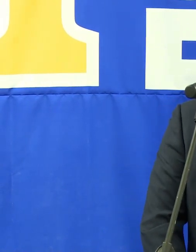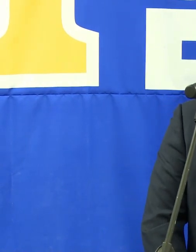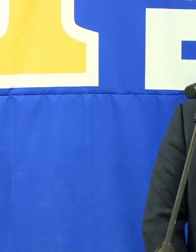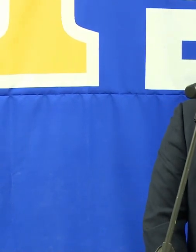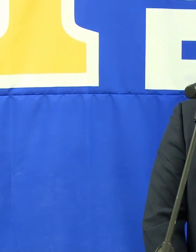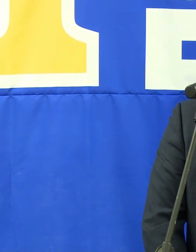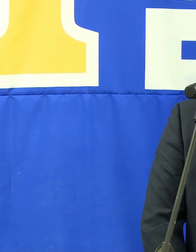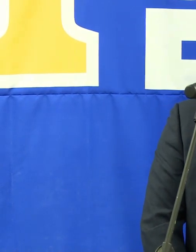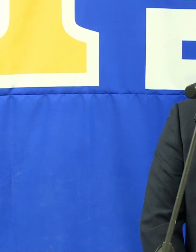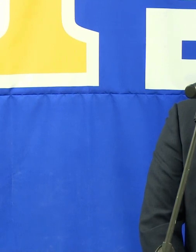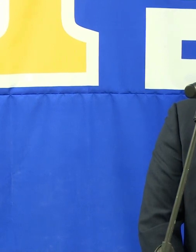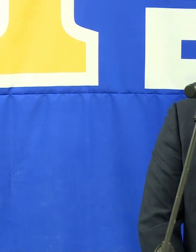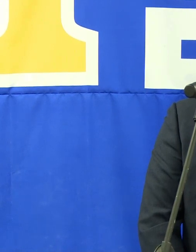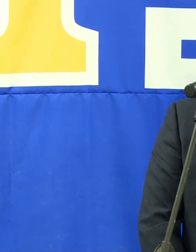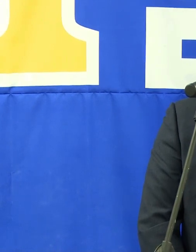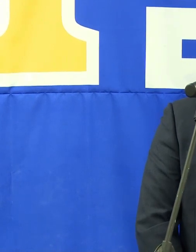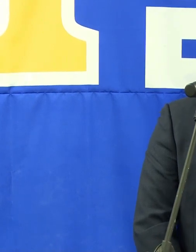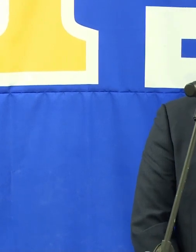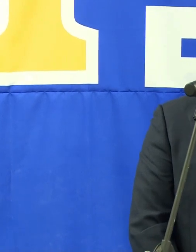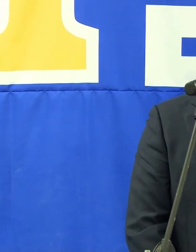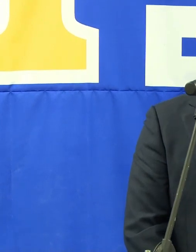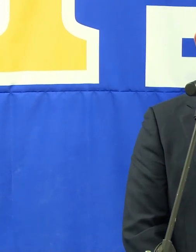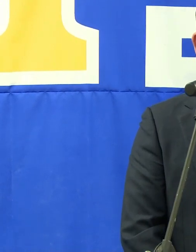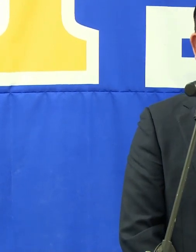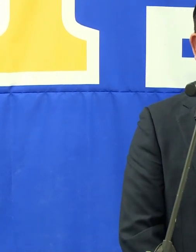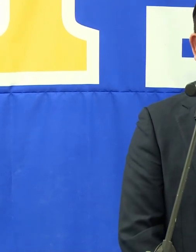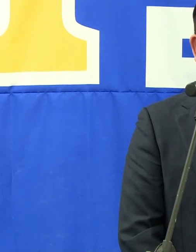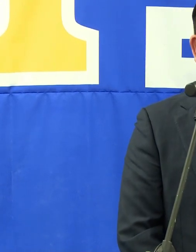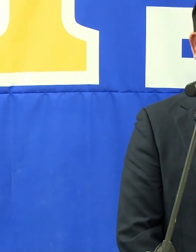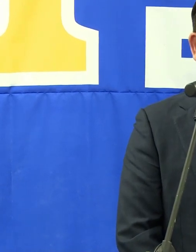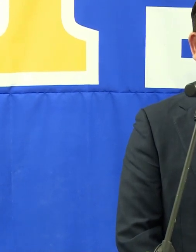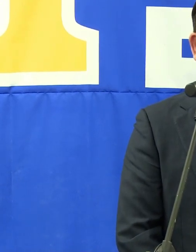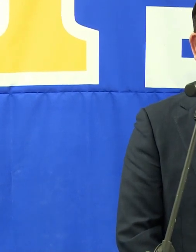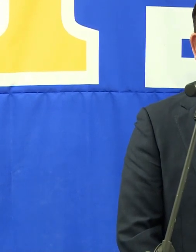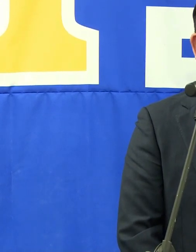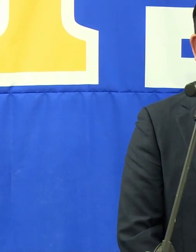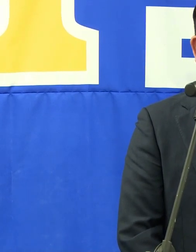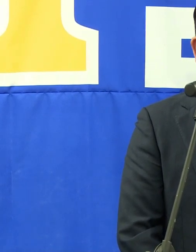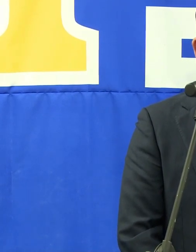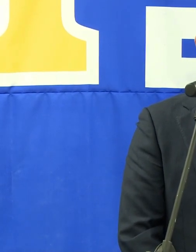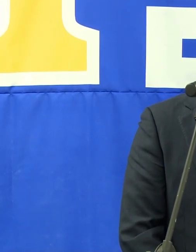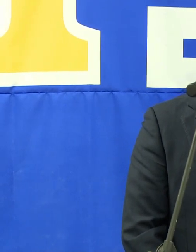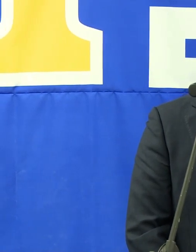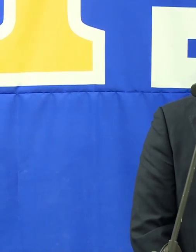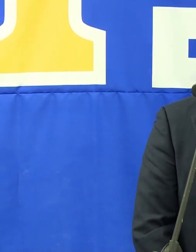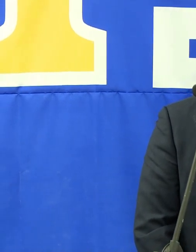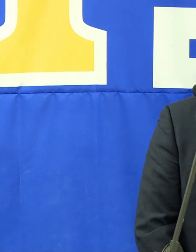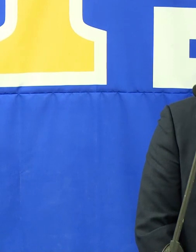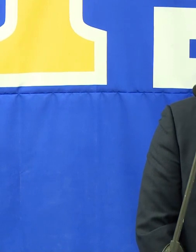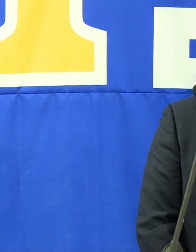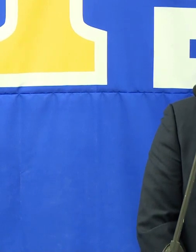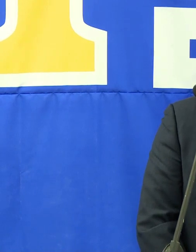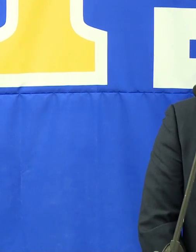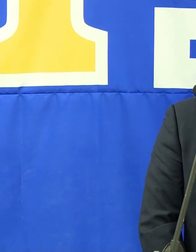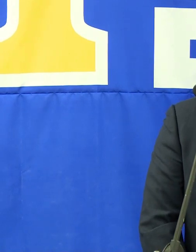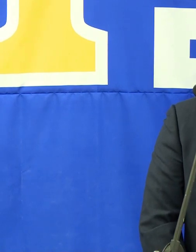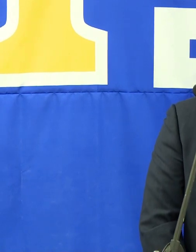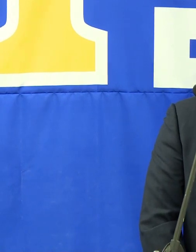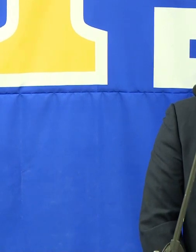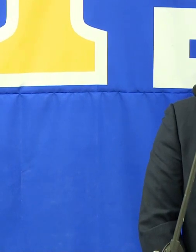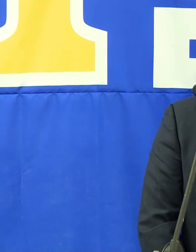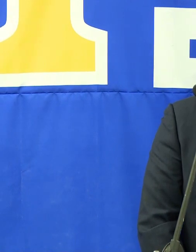시장님 지난번 선거에서도 엄태준 시장이 되는데 정말 큰 역할을 해주셨는데